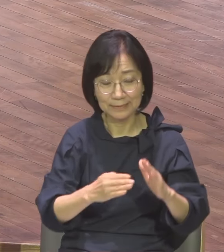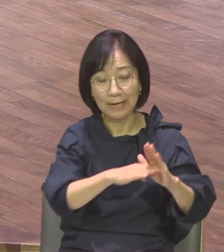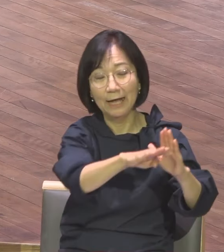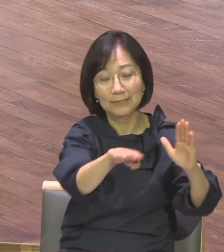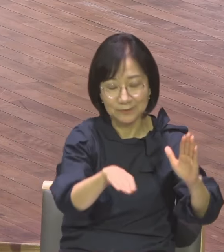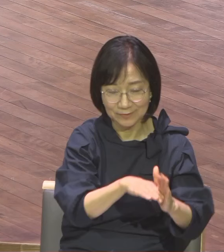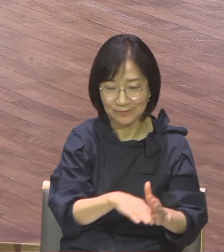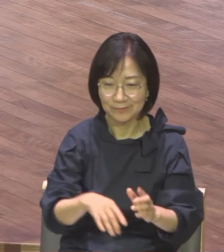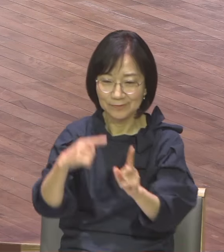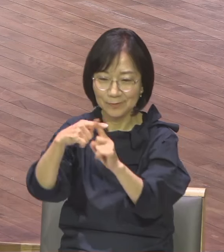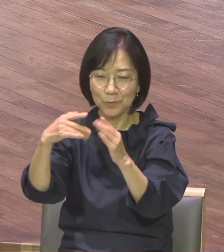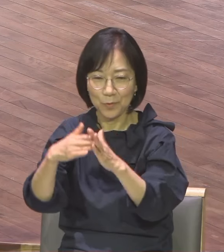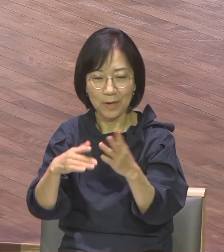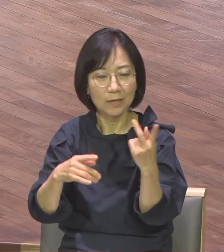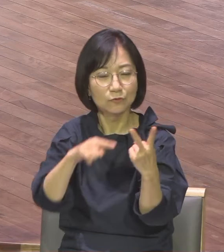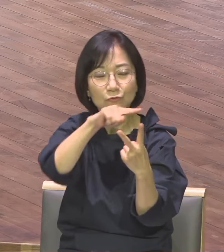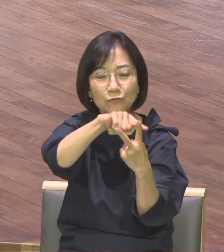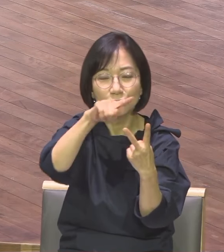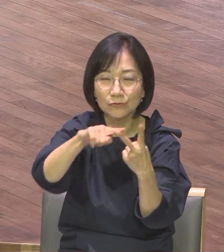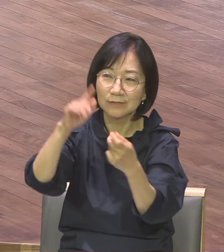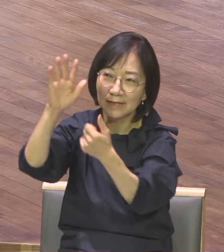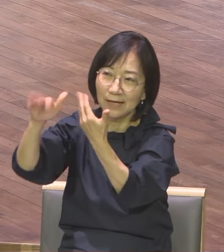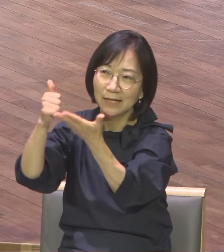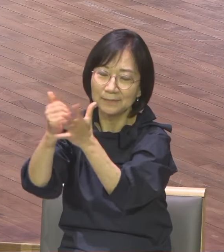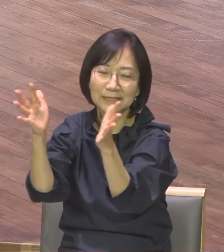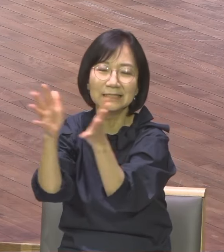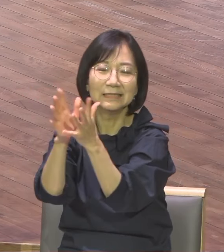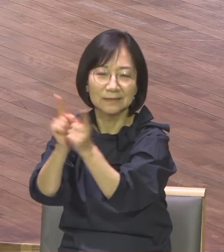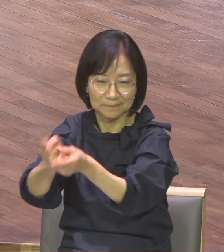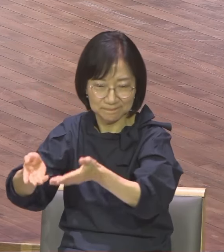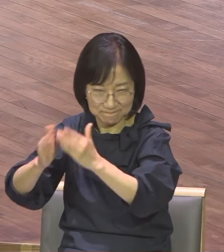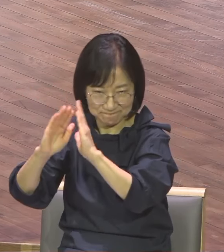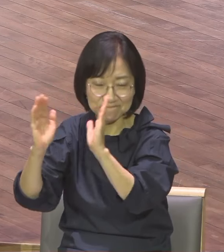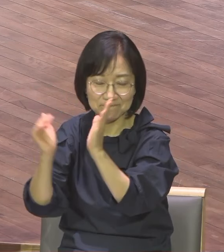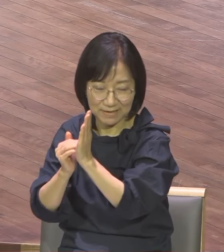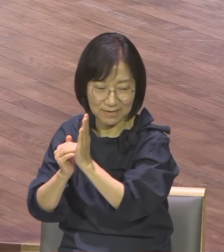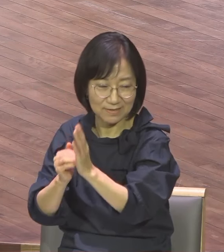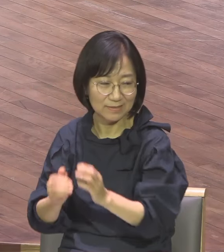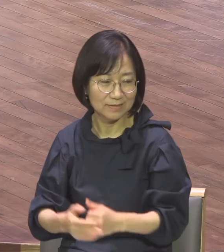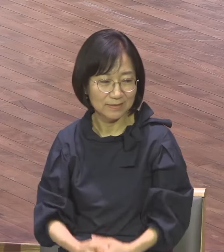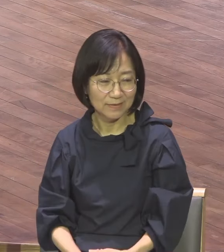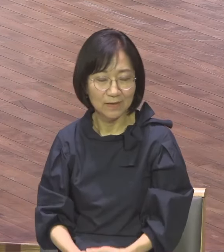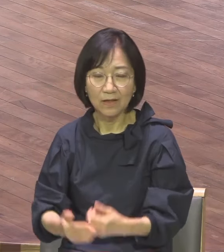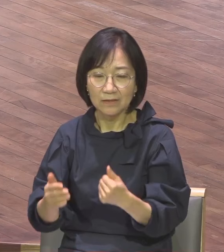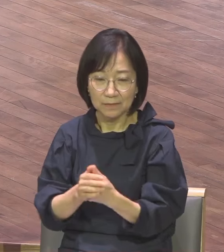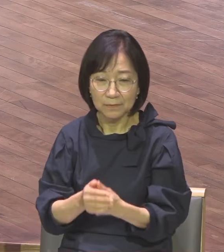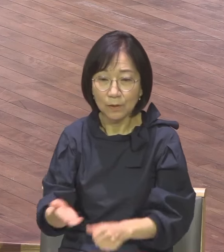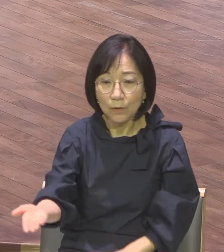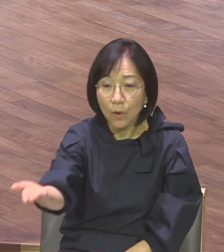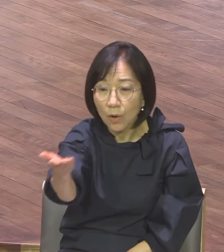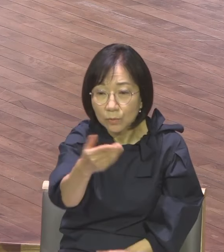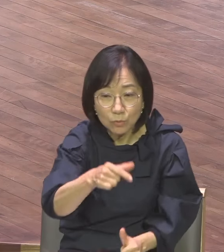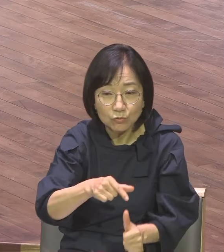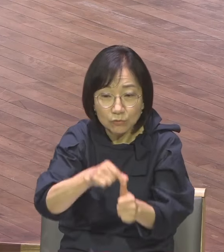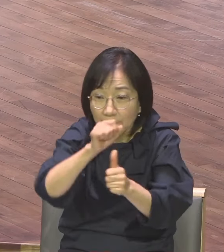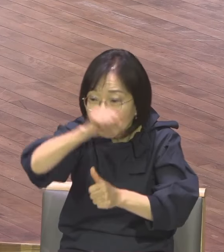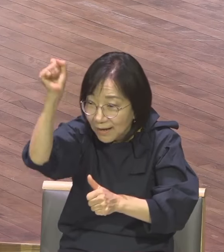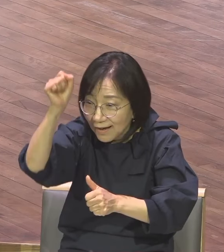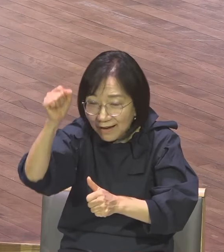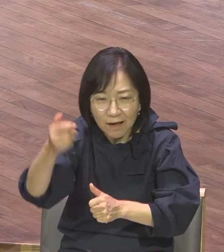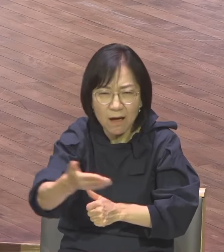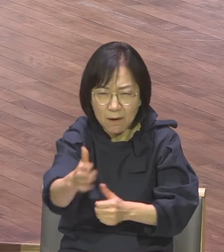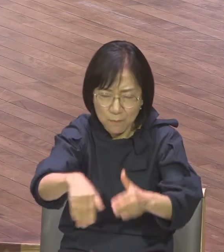가정이에요. 구원받은 하나님 자녀는요 성삼위 하나님과 함께 모여 한 가족이에요. 한 가족. 영적 한 가족.